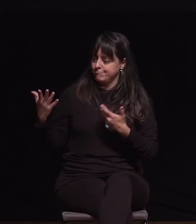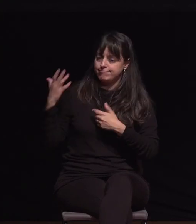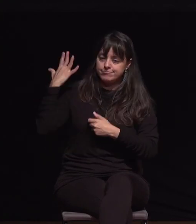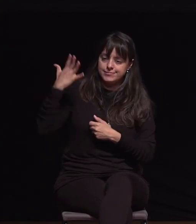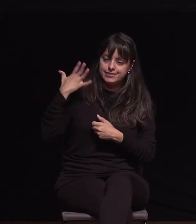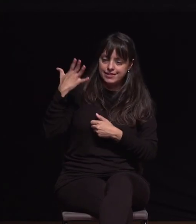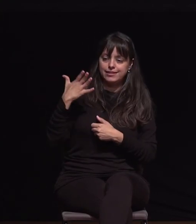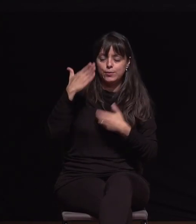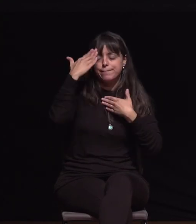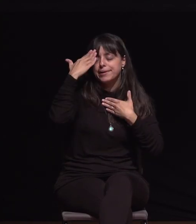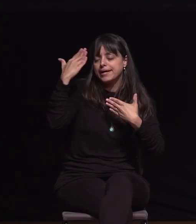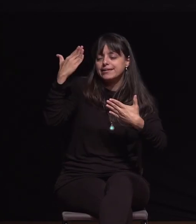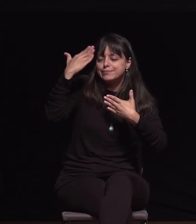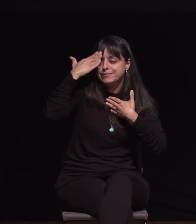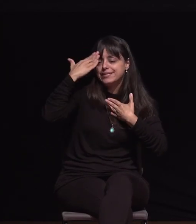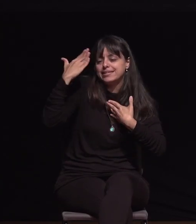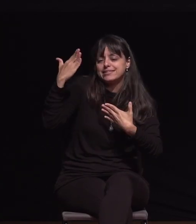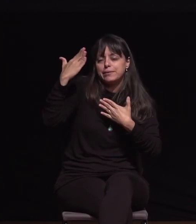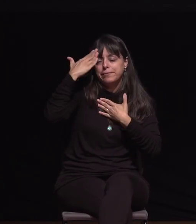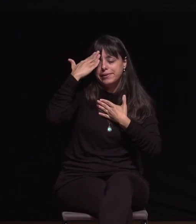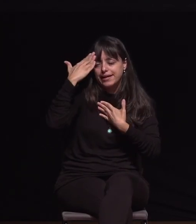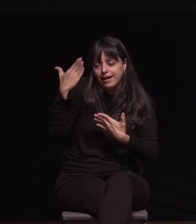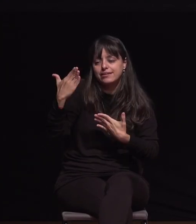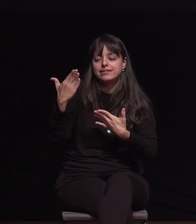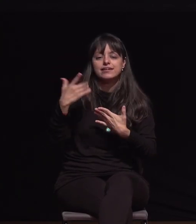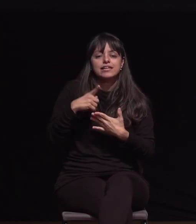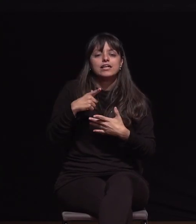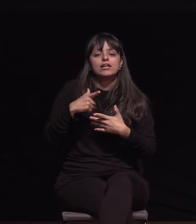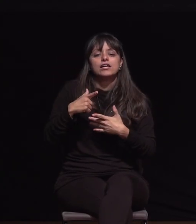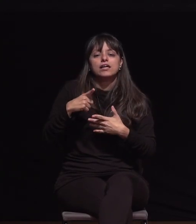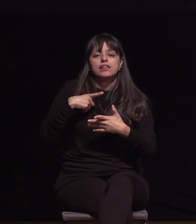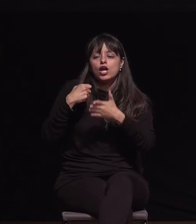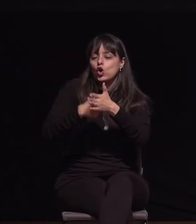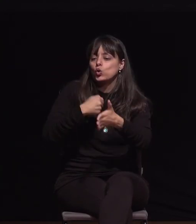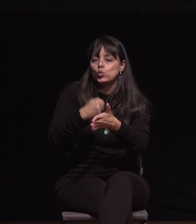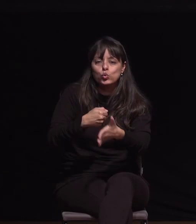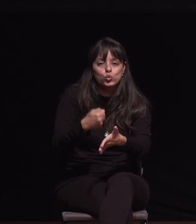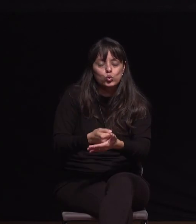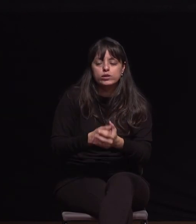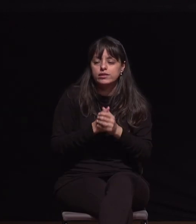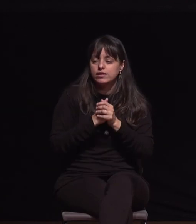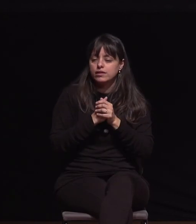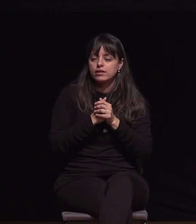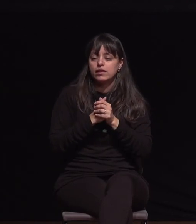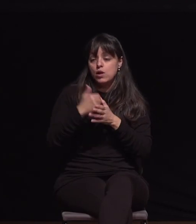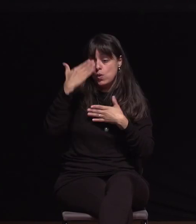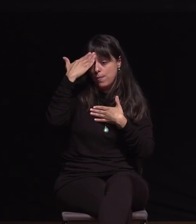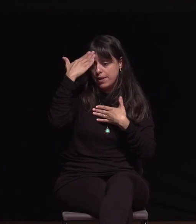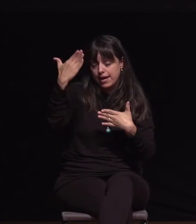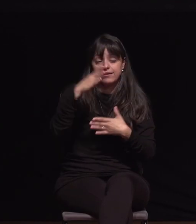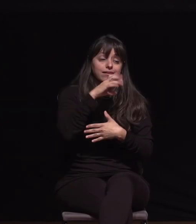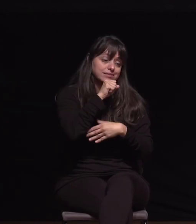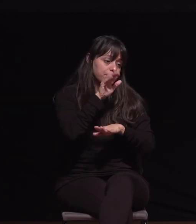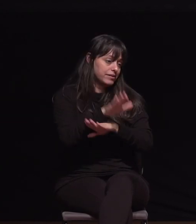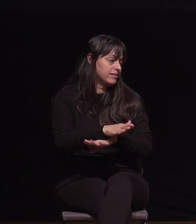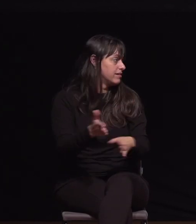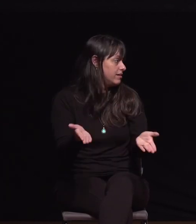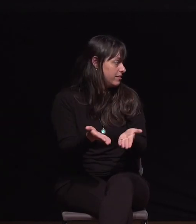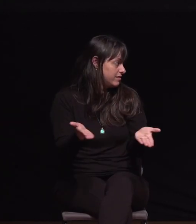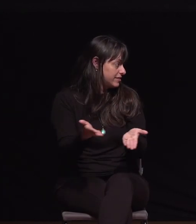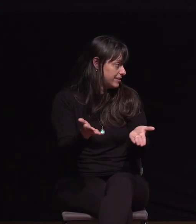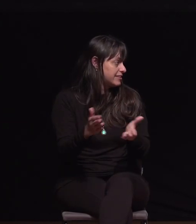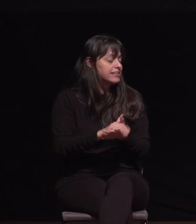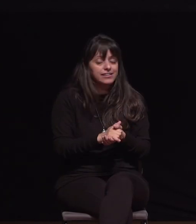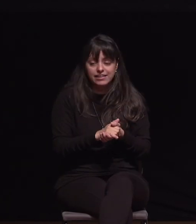e obrigada pela luta que é constante, pela luta nesse sábado à tarde, mais uma vez à